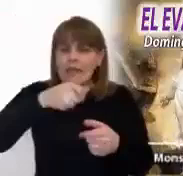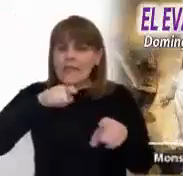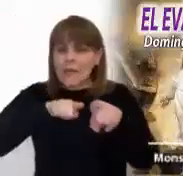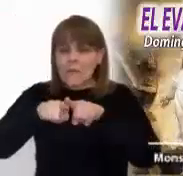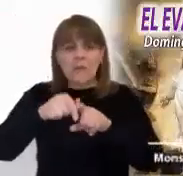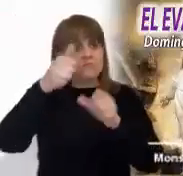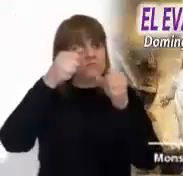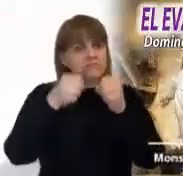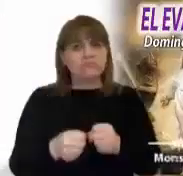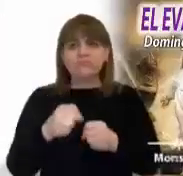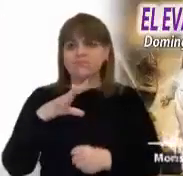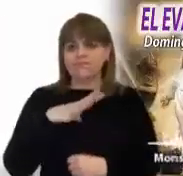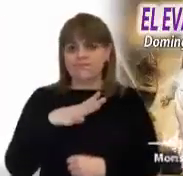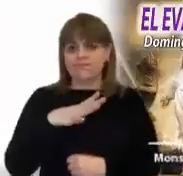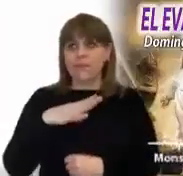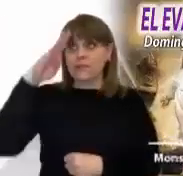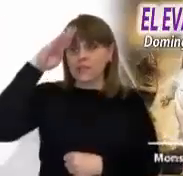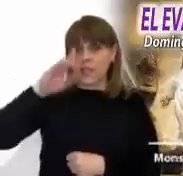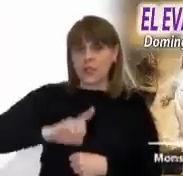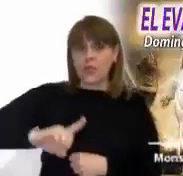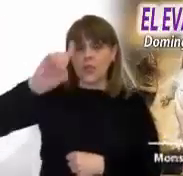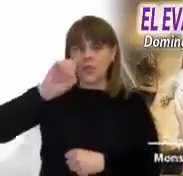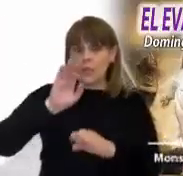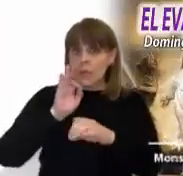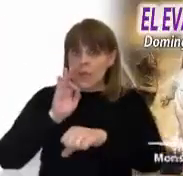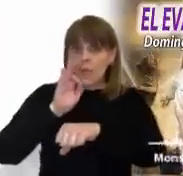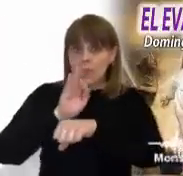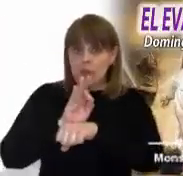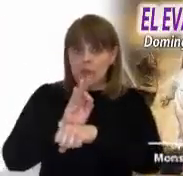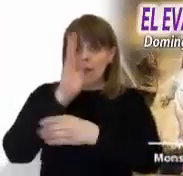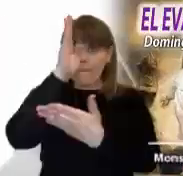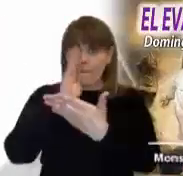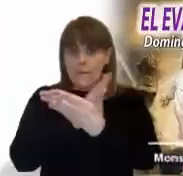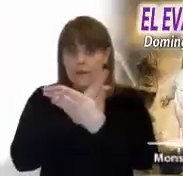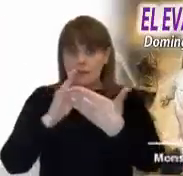de nuestros hermanos. Que el Señor te guarde y te